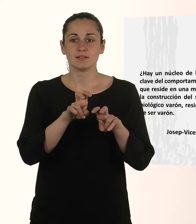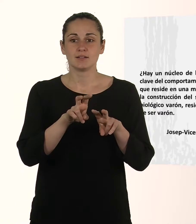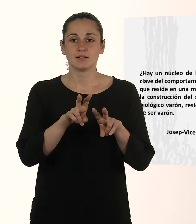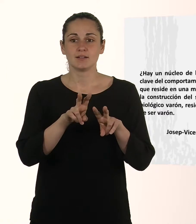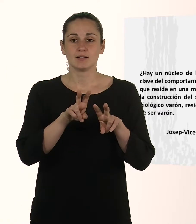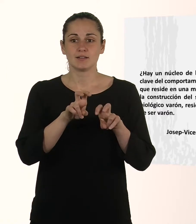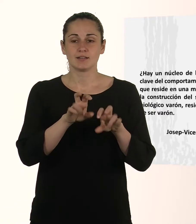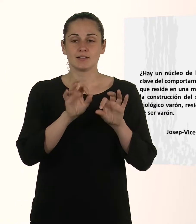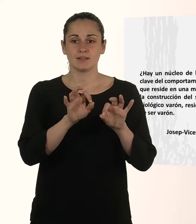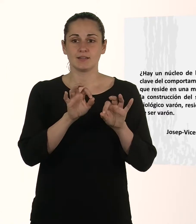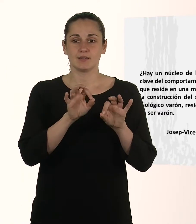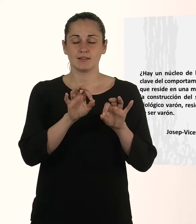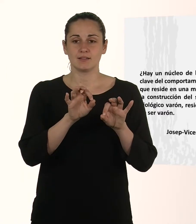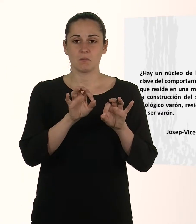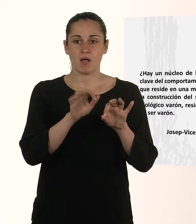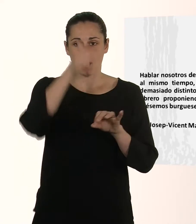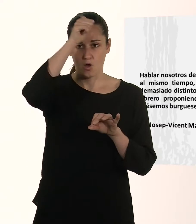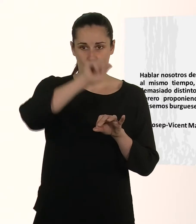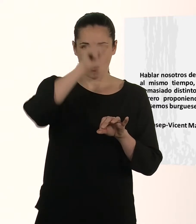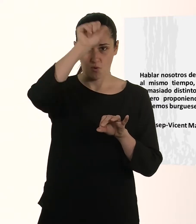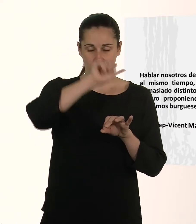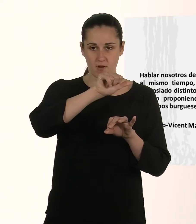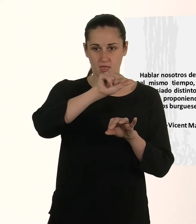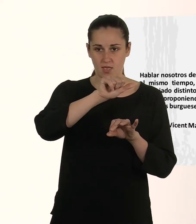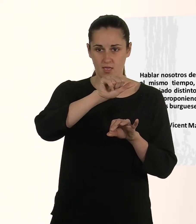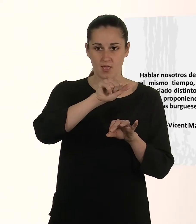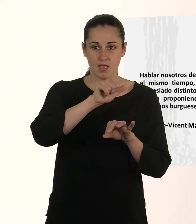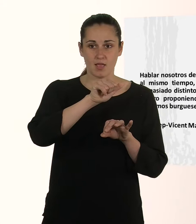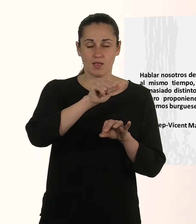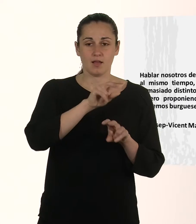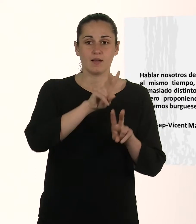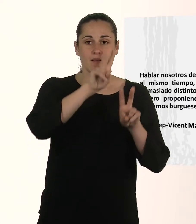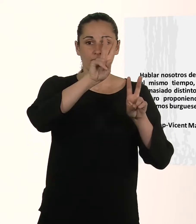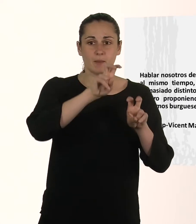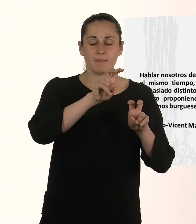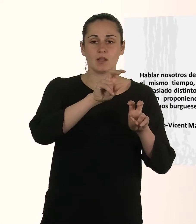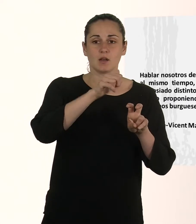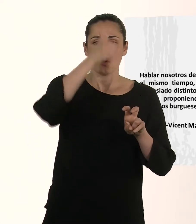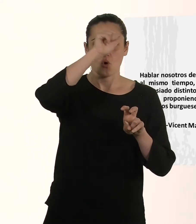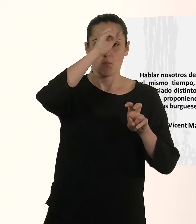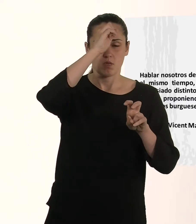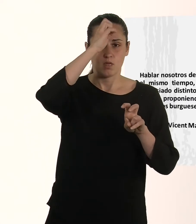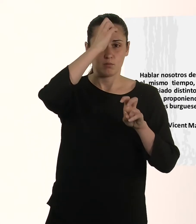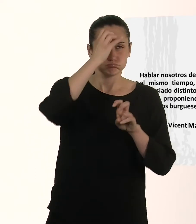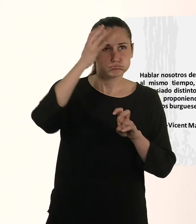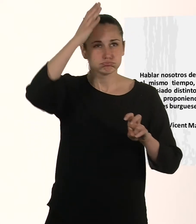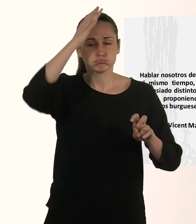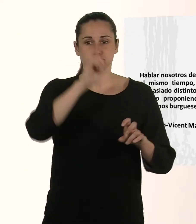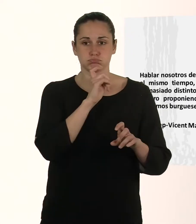megalomanía masculina. Va a insistir en la cuestión de la alienación del varón y, a partir de aquí,